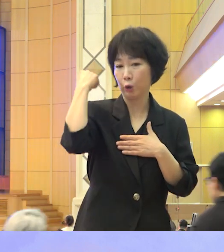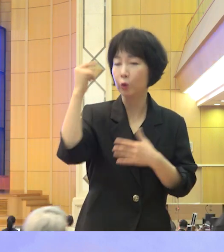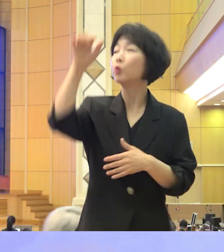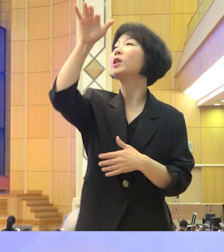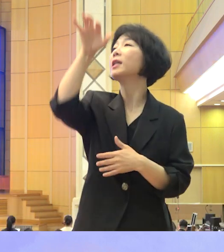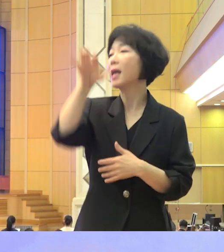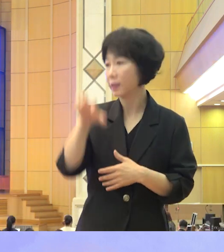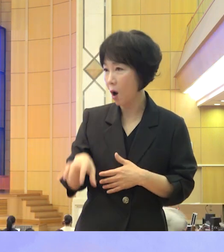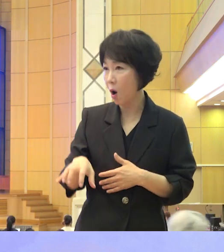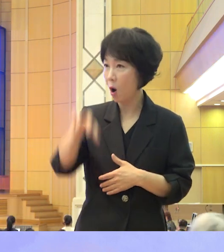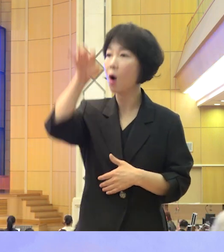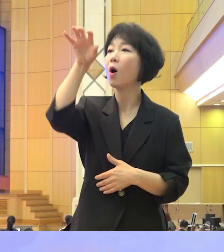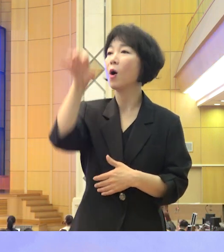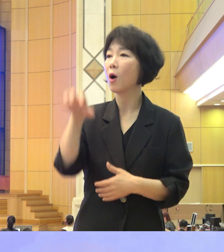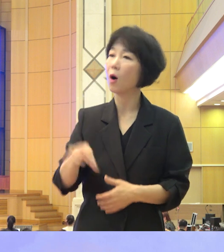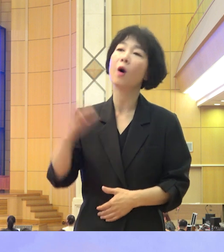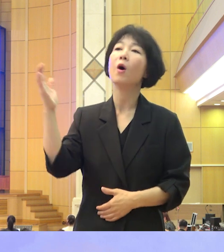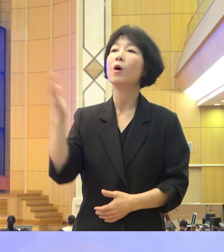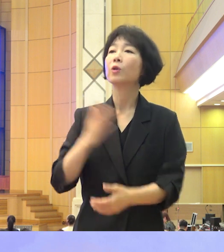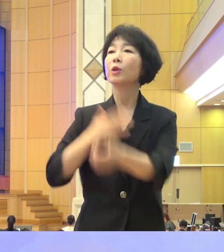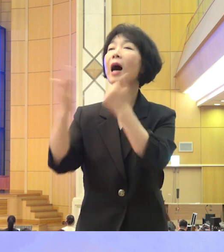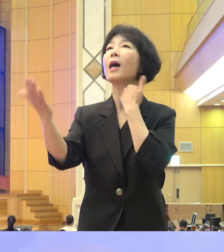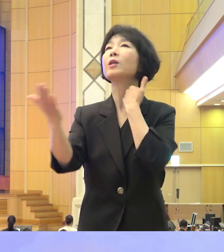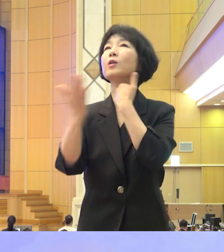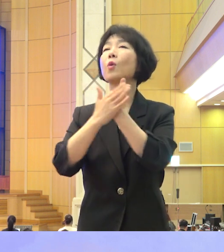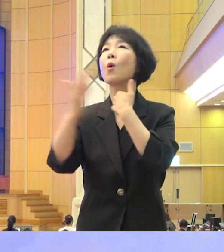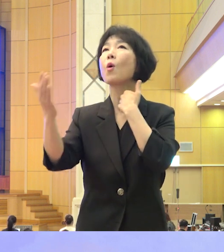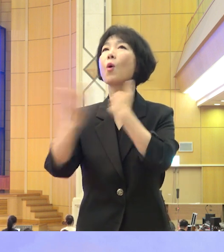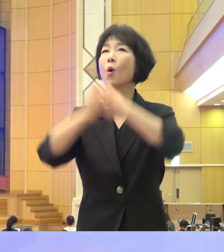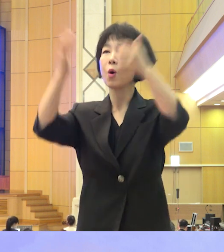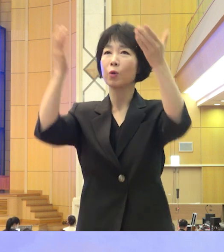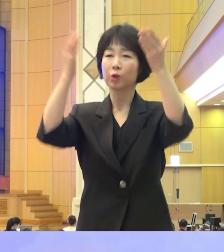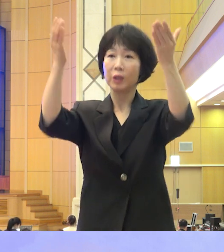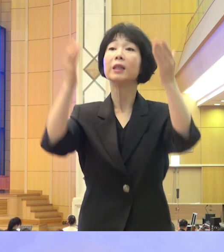나의 등 뒤에서 나를